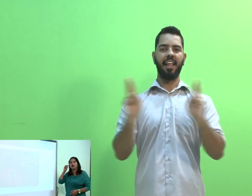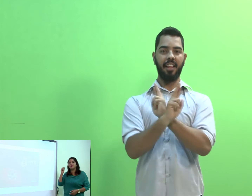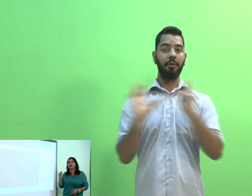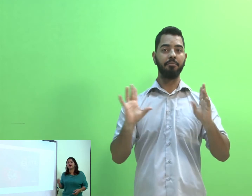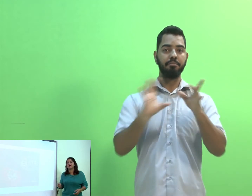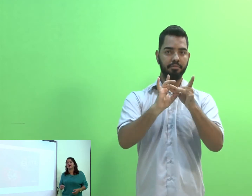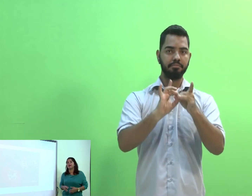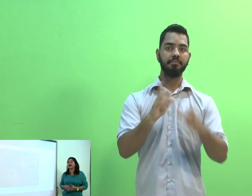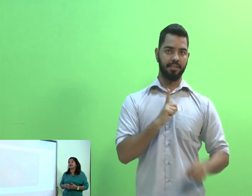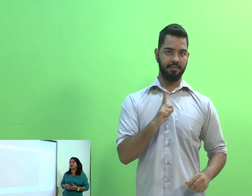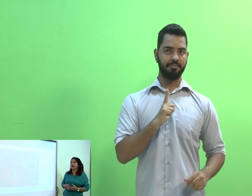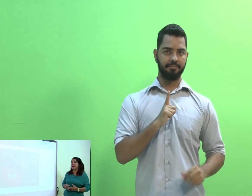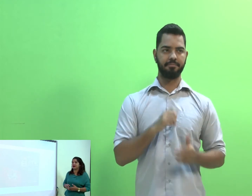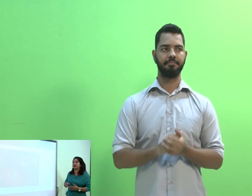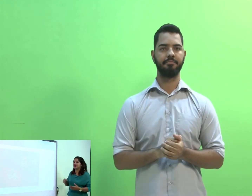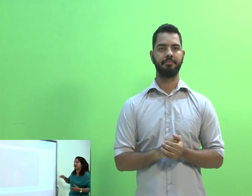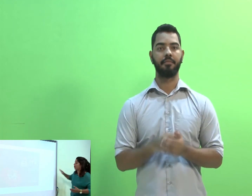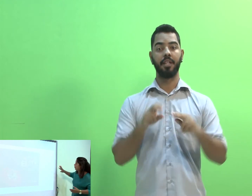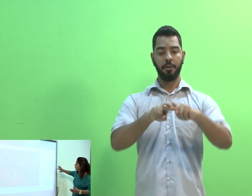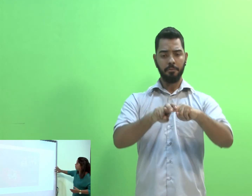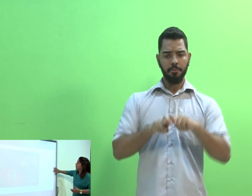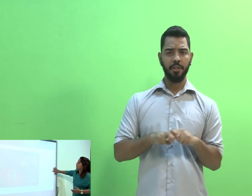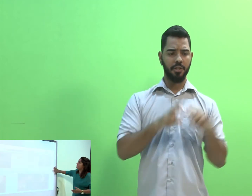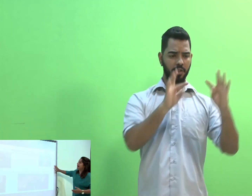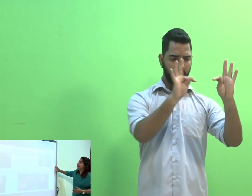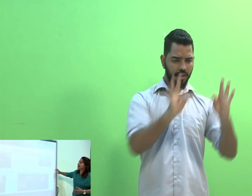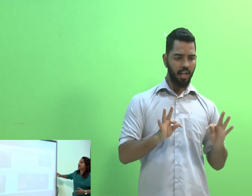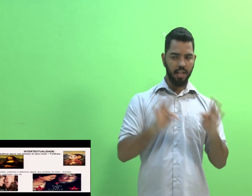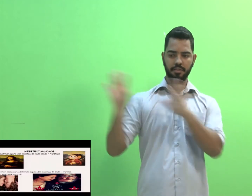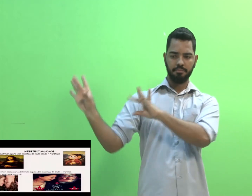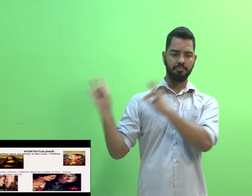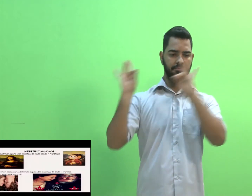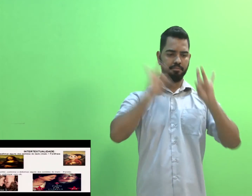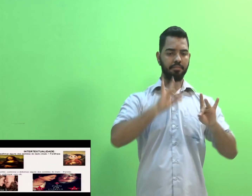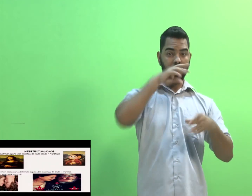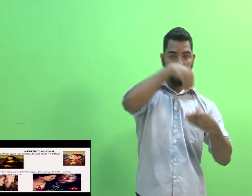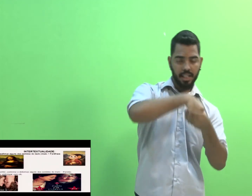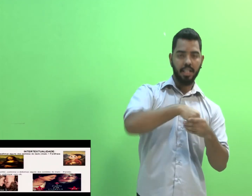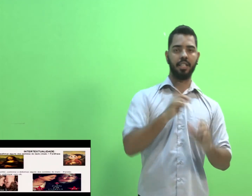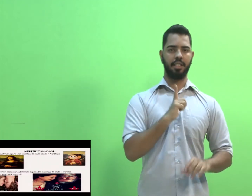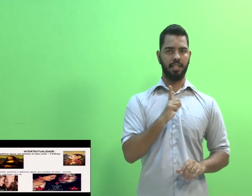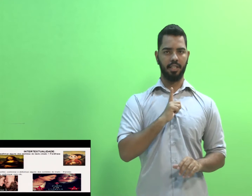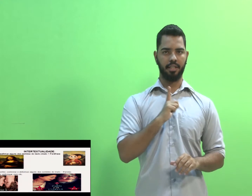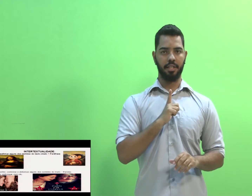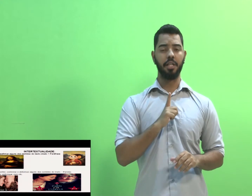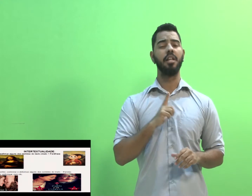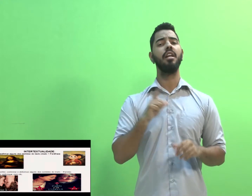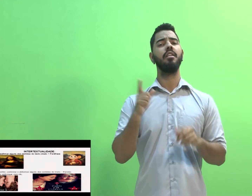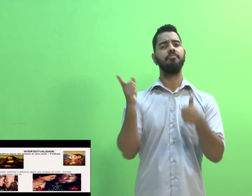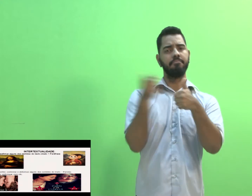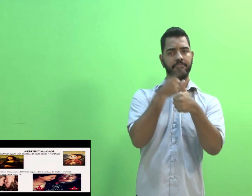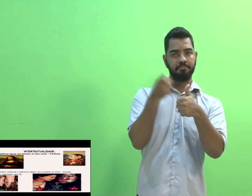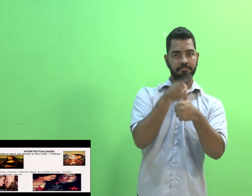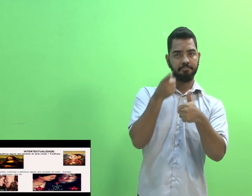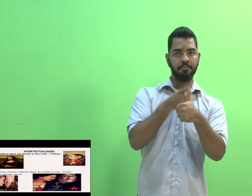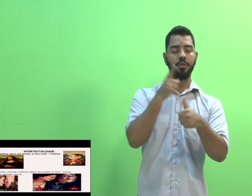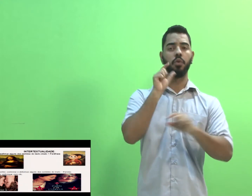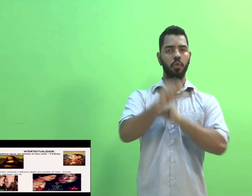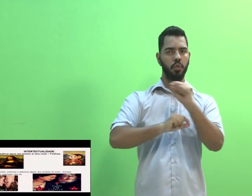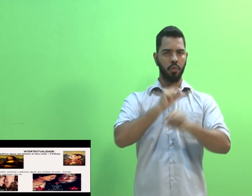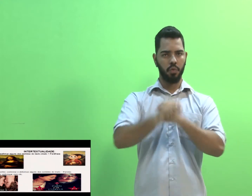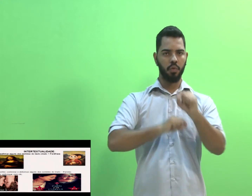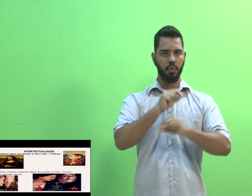Dessa forma, podemos perceber que um texto cita outro basicamente com duas finalidades. A primeira delas